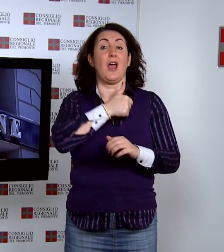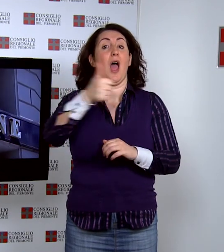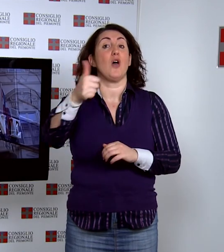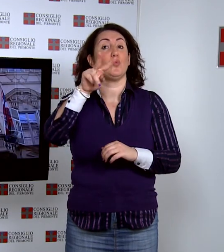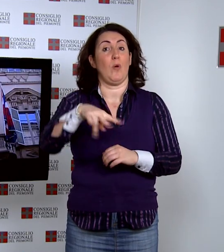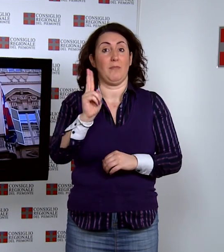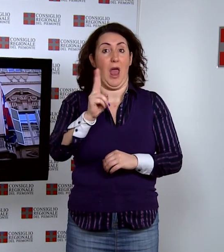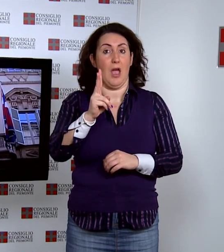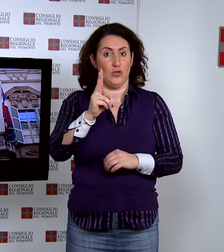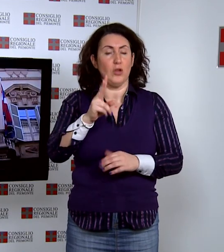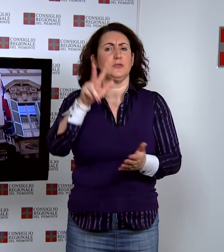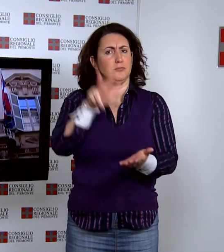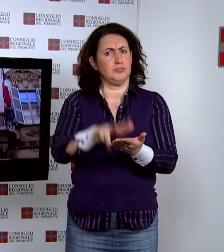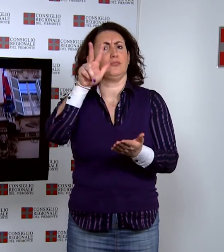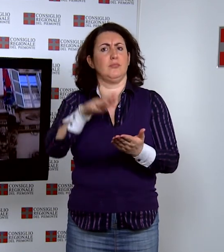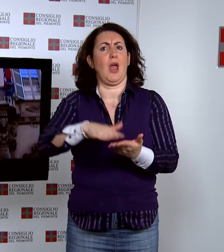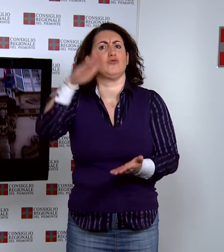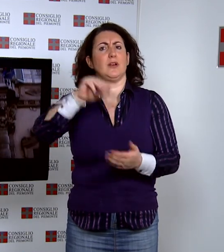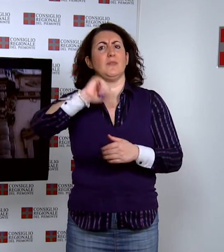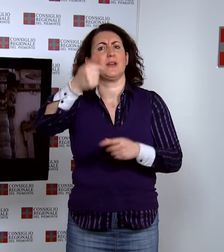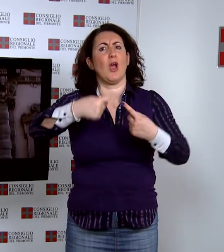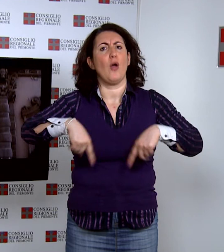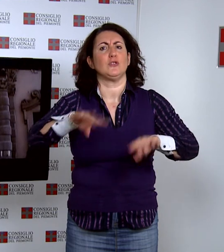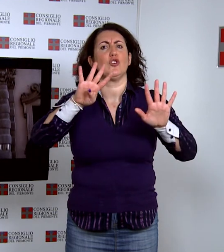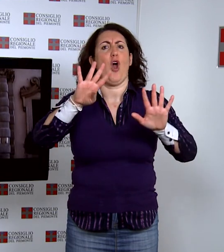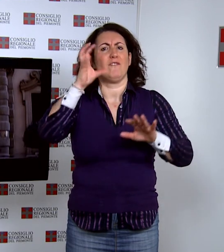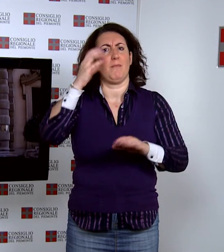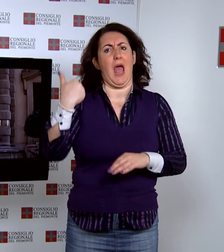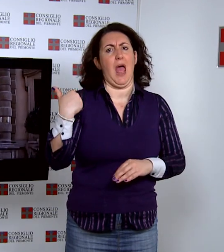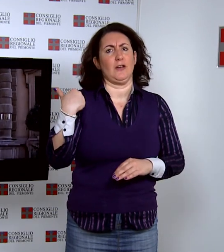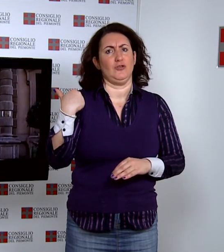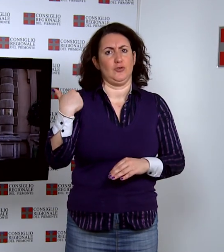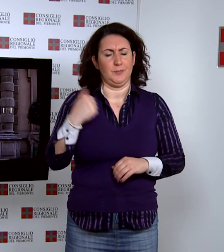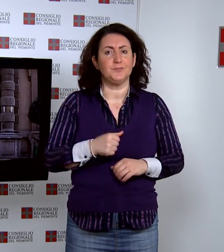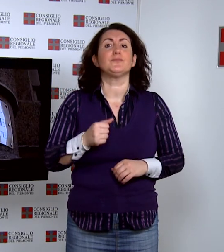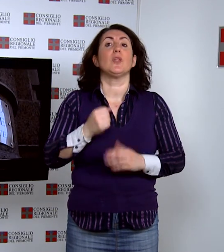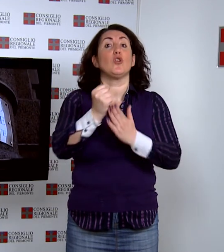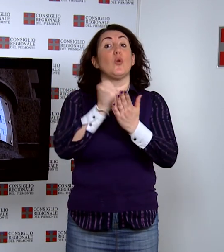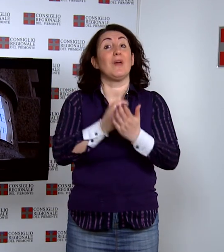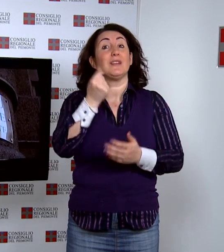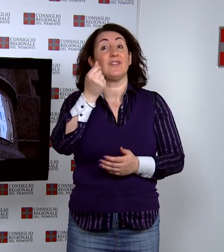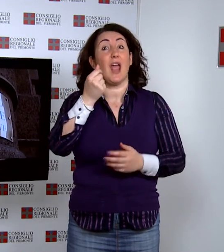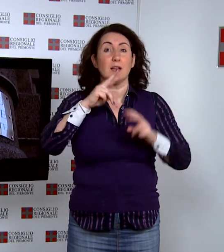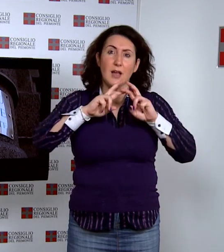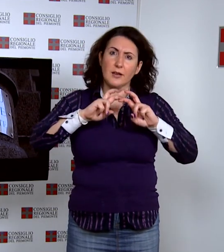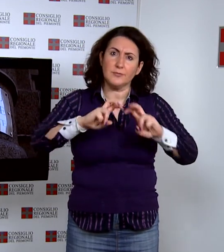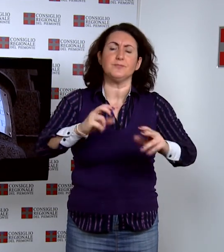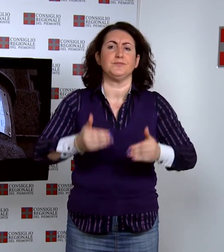a maggioranza dalla prima commissione lo scorso 9 marzo. L'esame dei documenti finanziari è proseguito nella seduta del 18